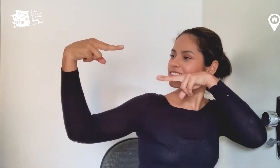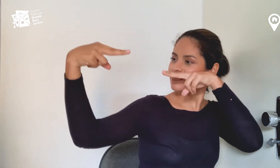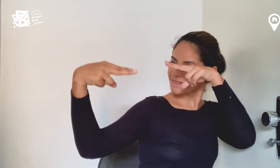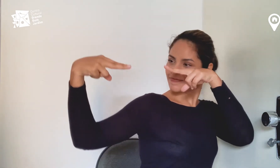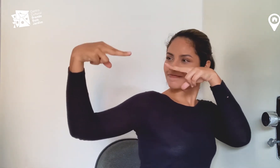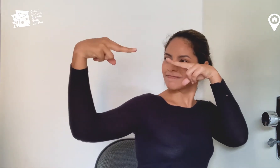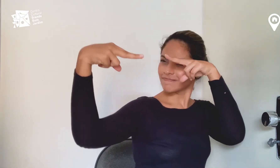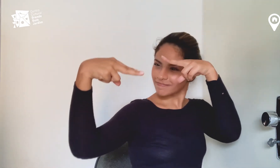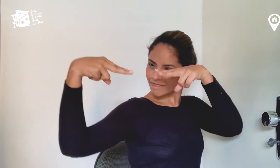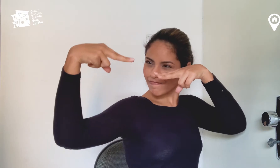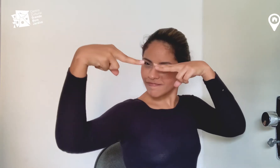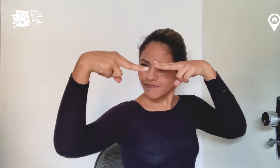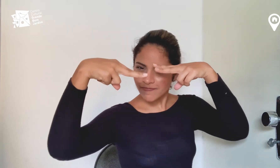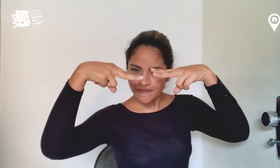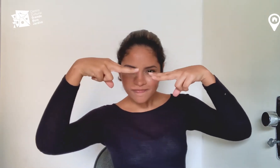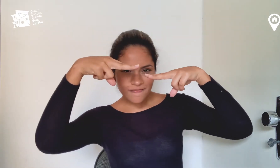arrastando meu olhar como um imã.